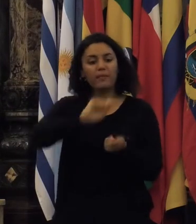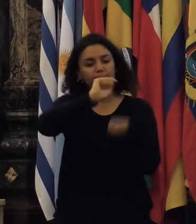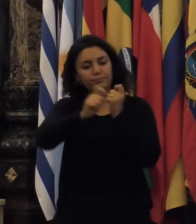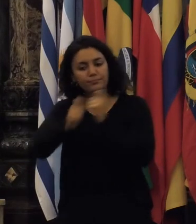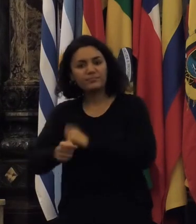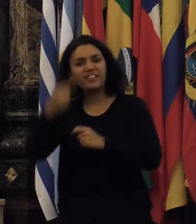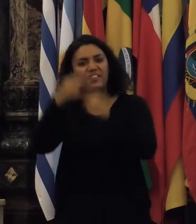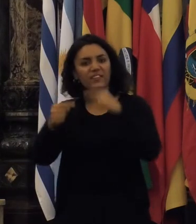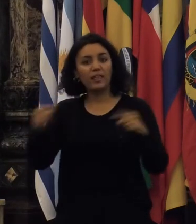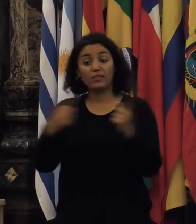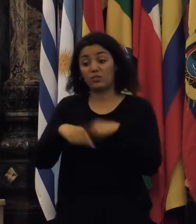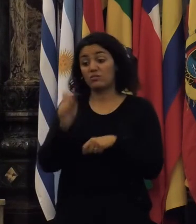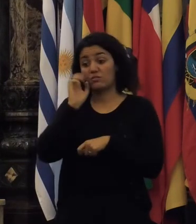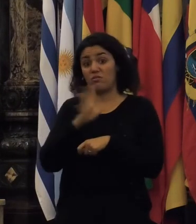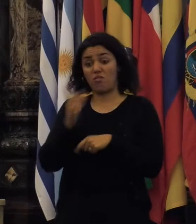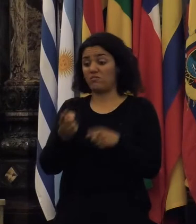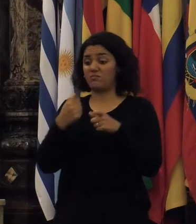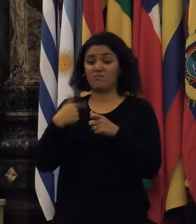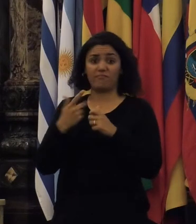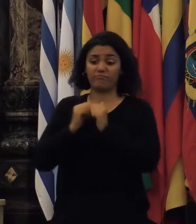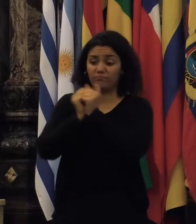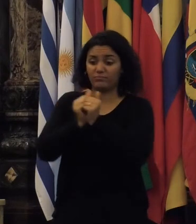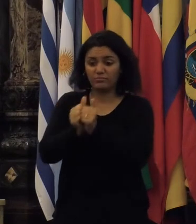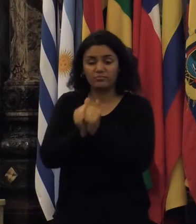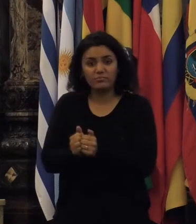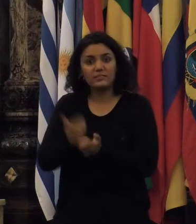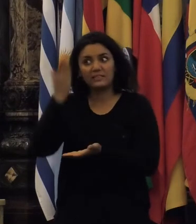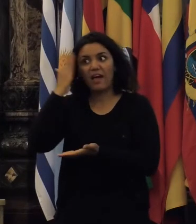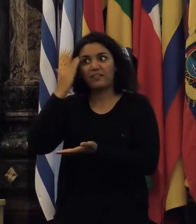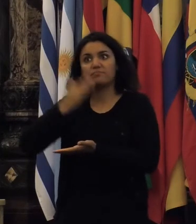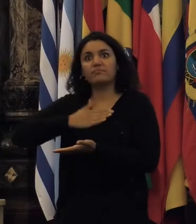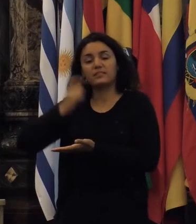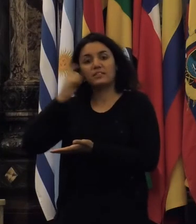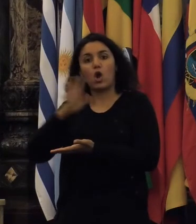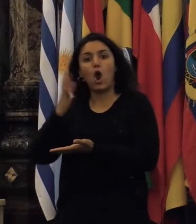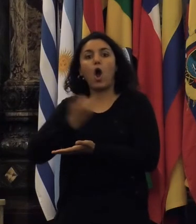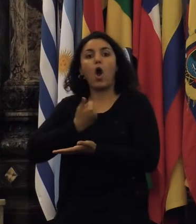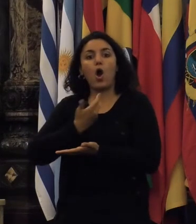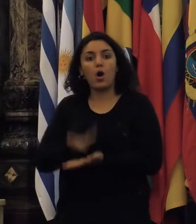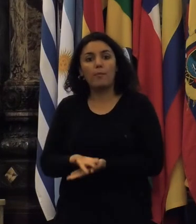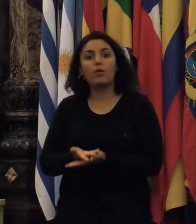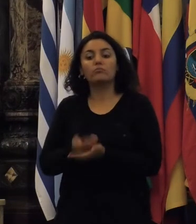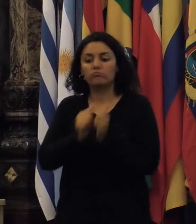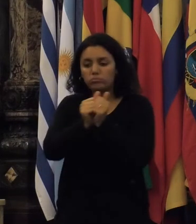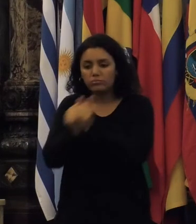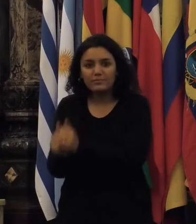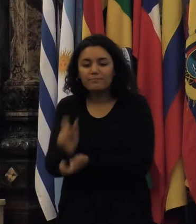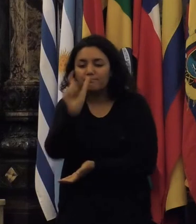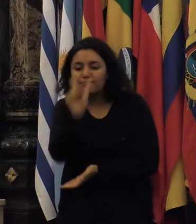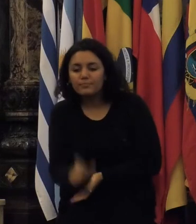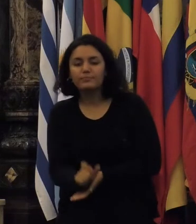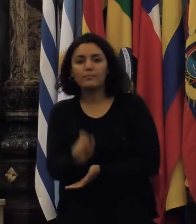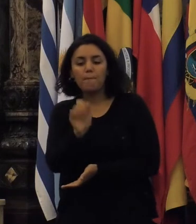tenemos que acompañar con nuestros saberes, uno de ellos es lo singular, el caso a